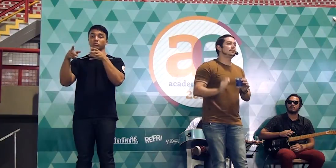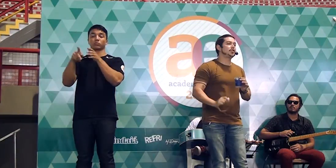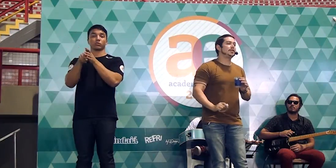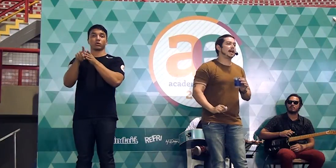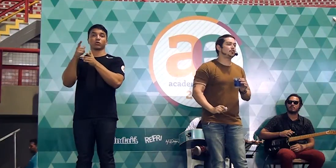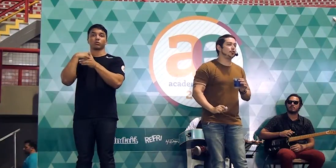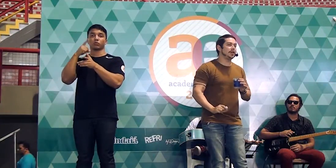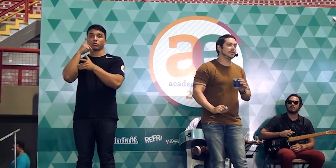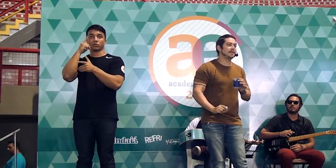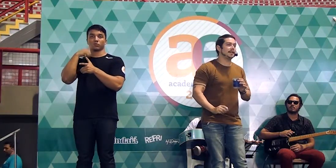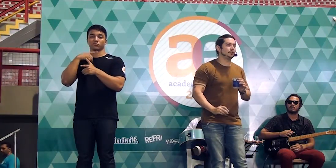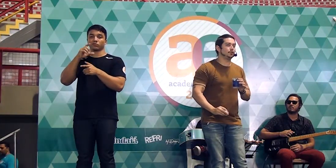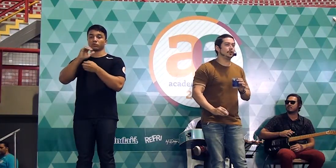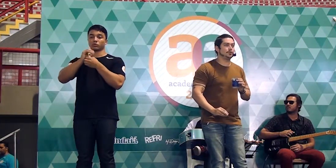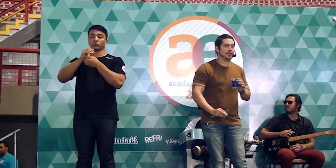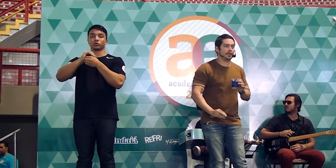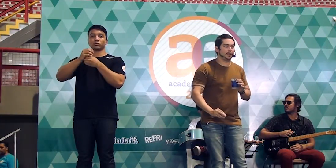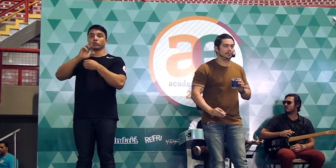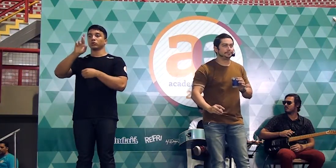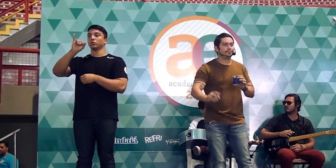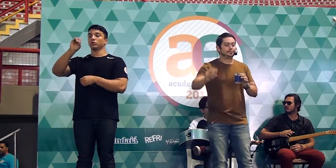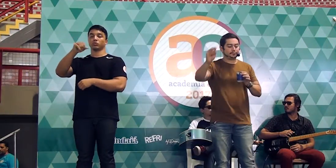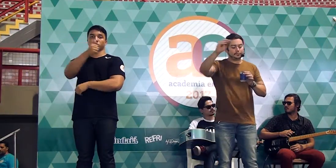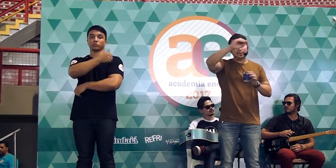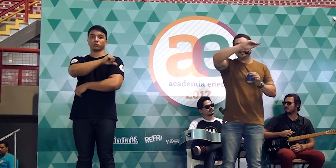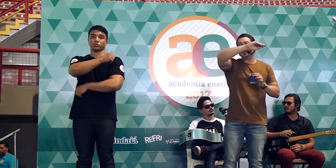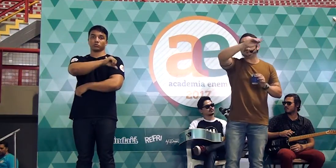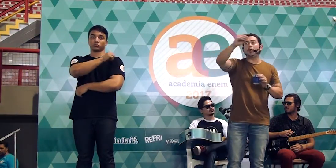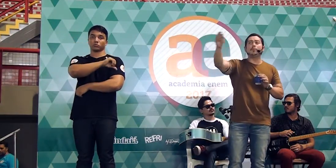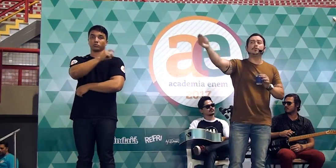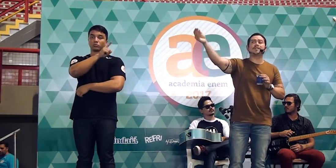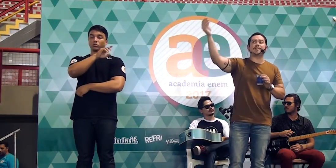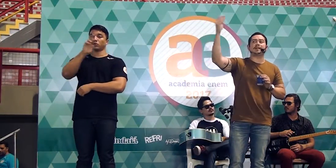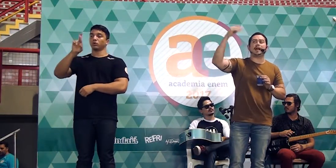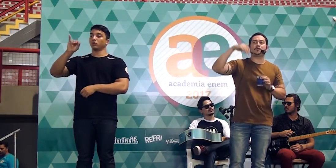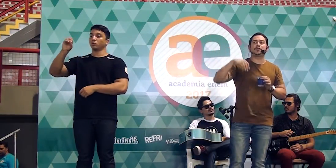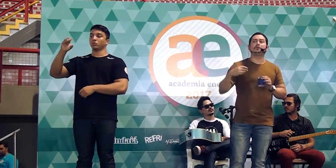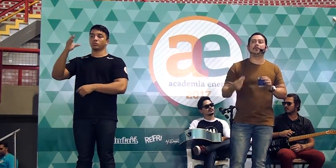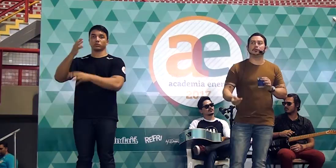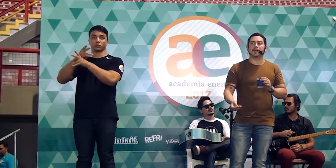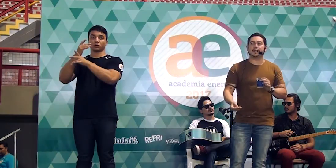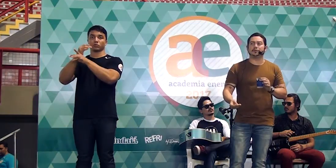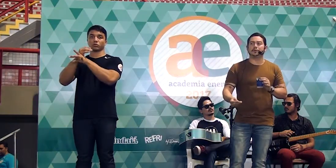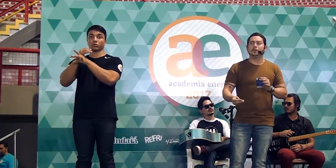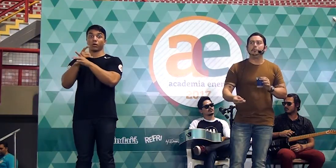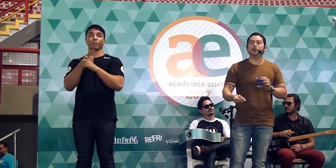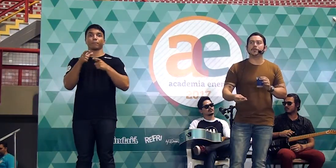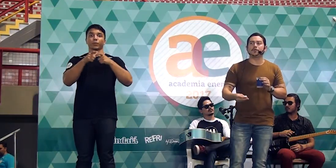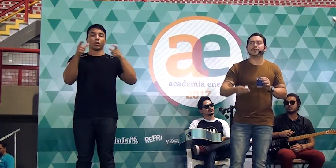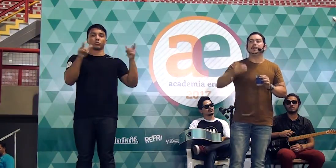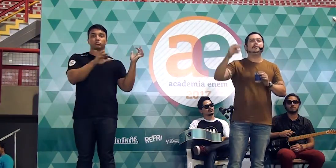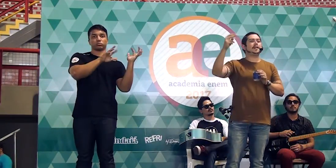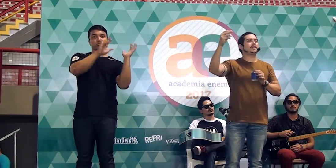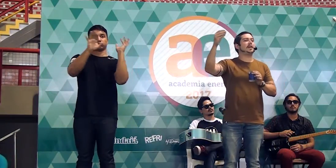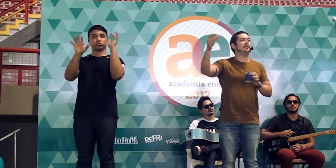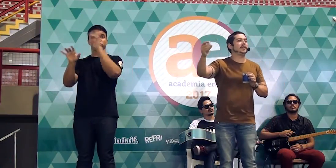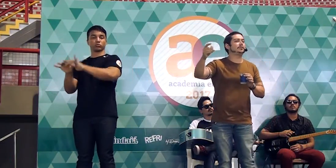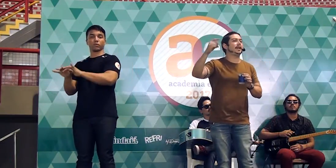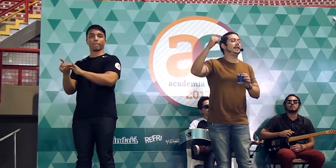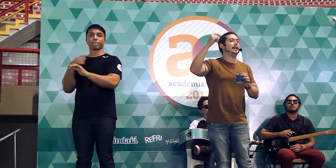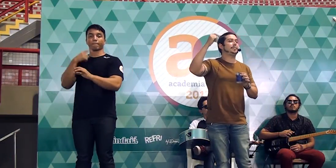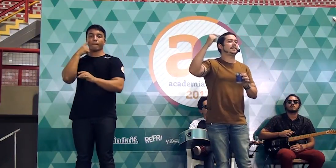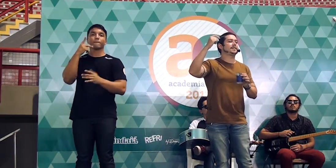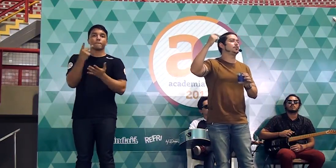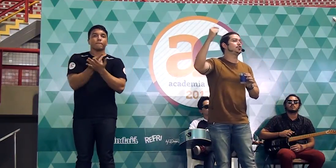no ginásio do Rio Centro, no Rio de Janeiro. E como muitos exilados tinham voltado, músicos, nesse